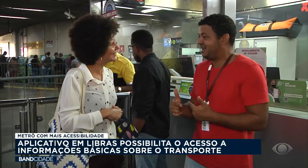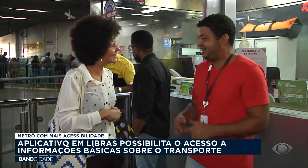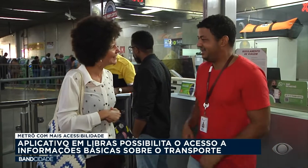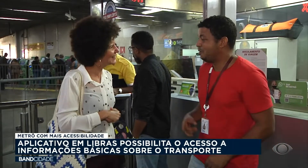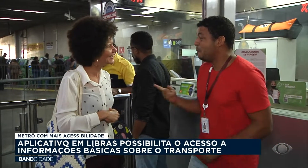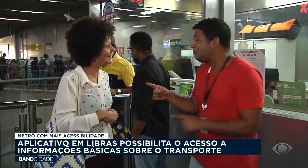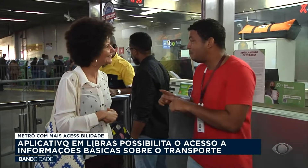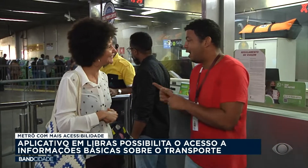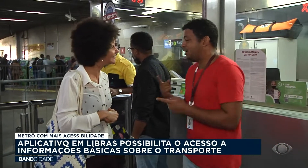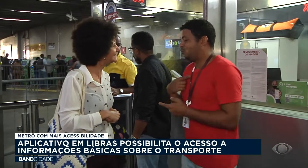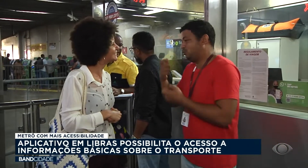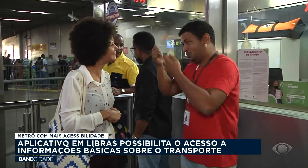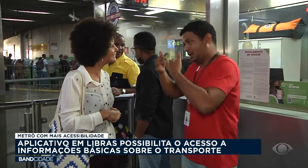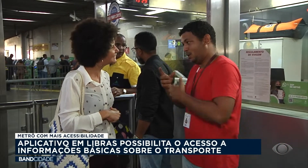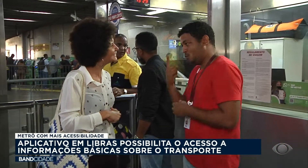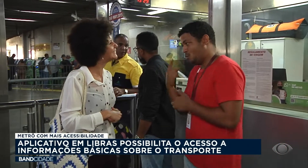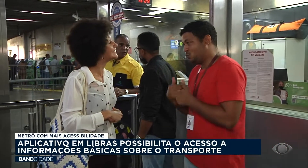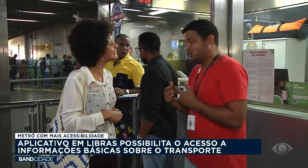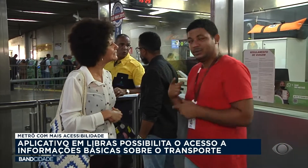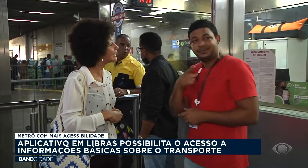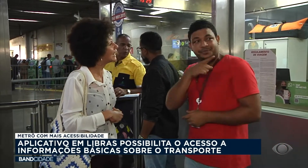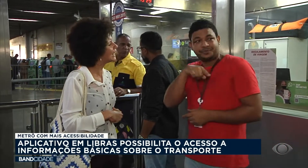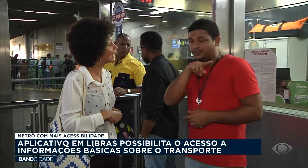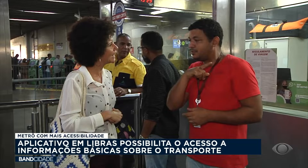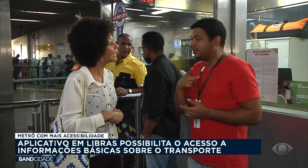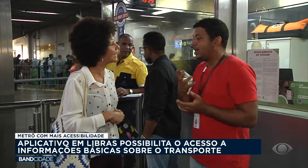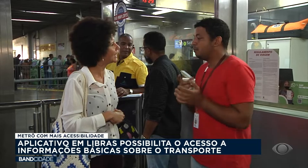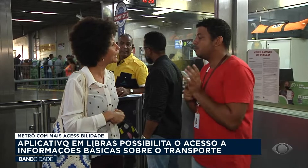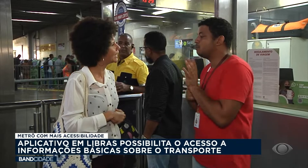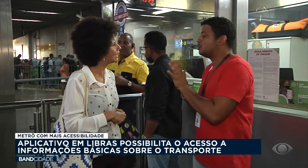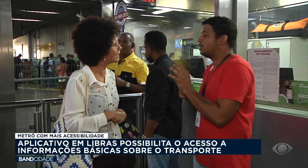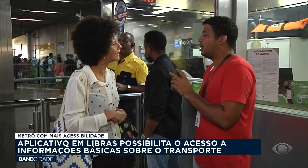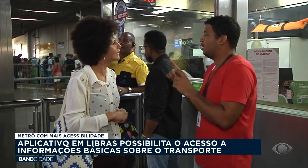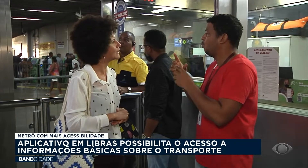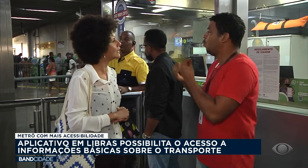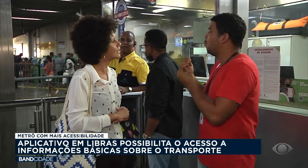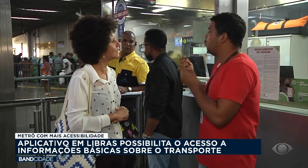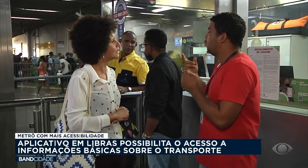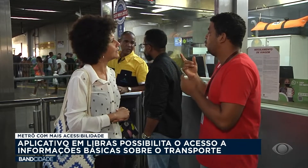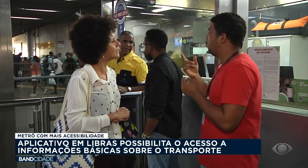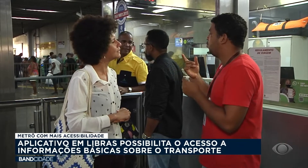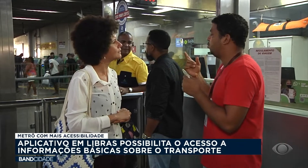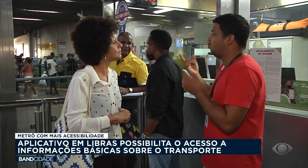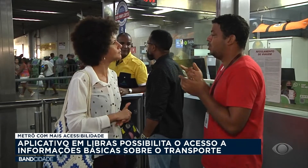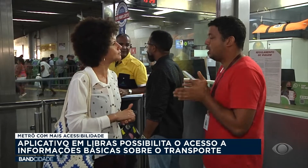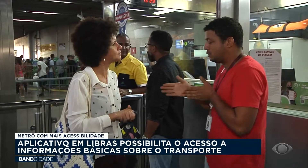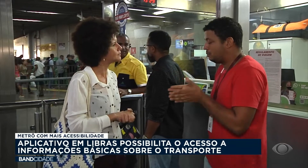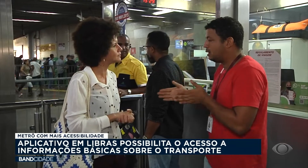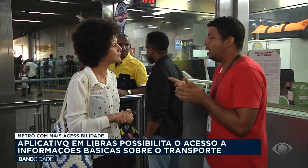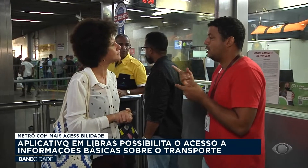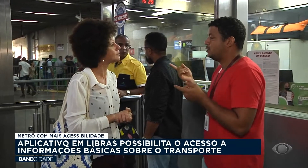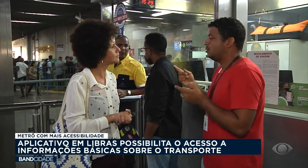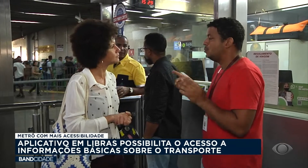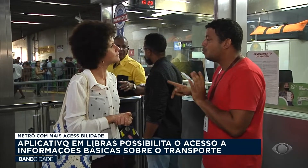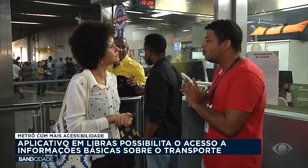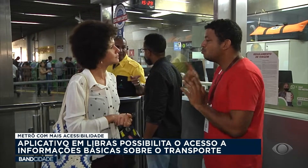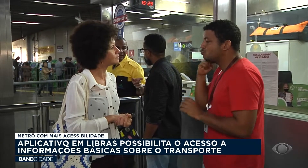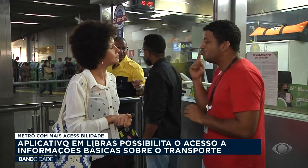Danilo, funcionário da CCR Metrô Bahia, também é surdo. É ele quem tira as dúvidas sobre os serviços e explica a Verena